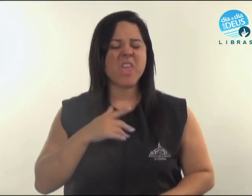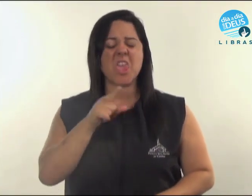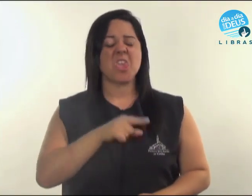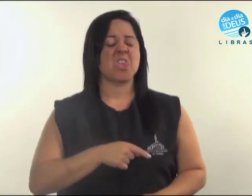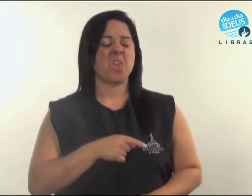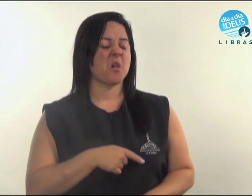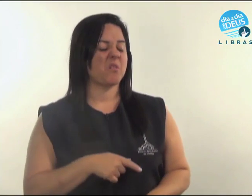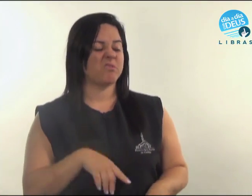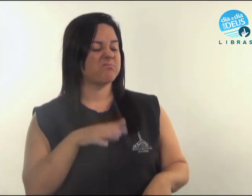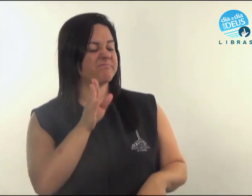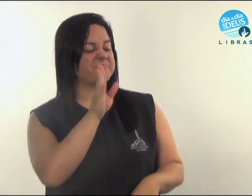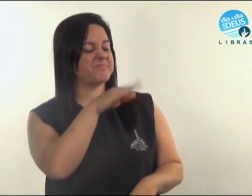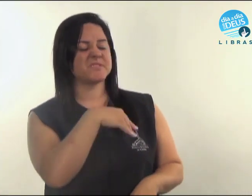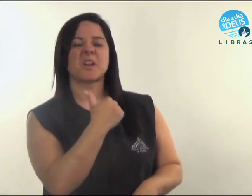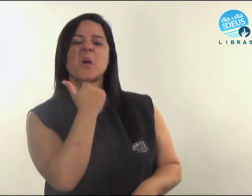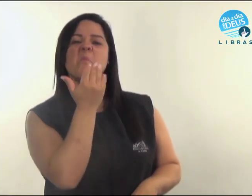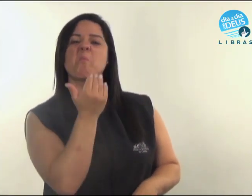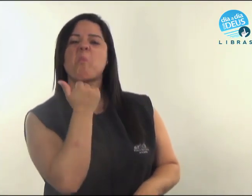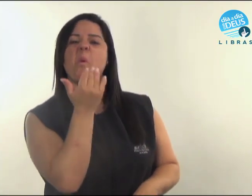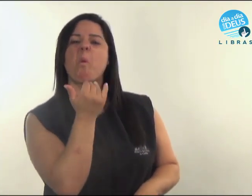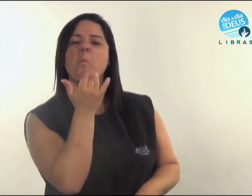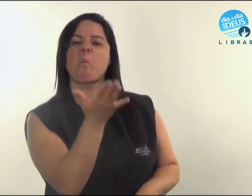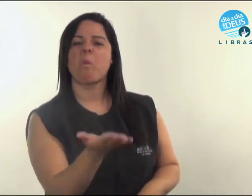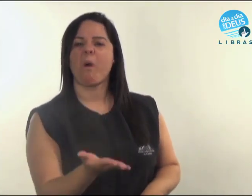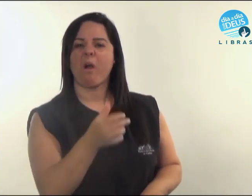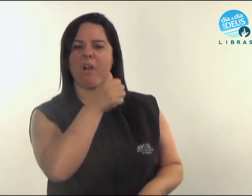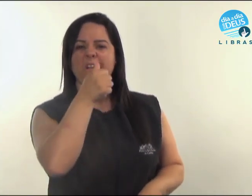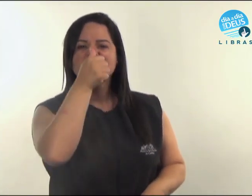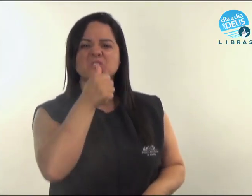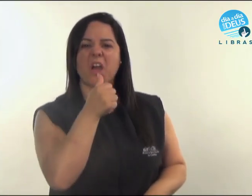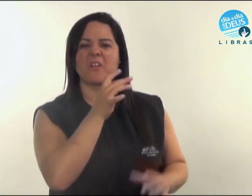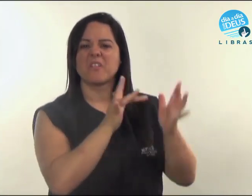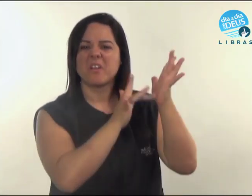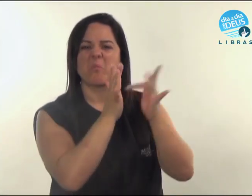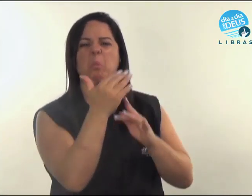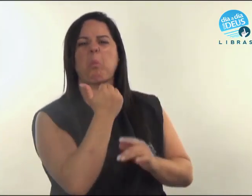faço disso algo sem sentido e sem valor?